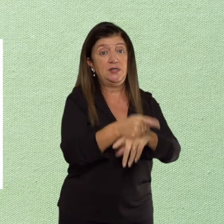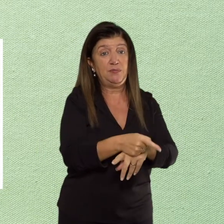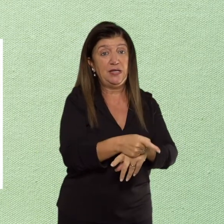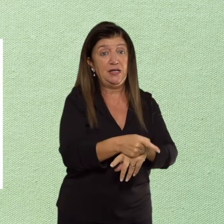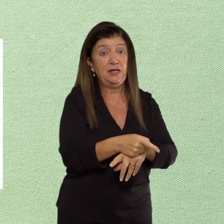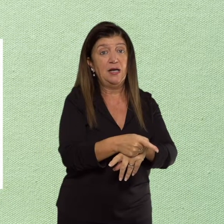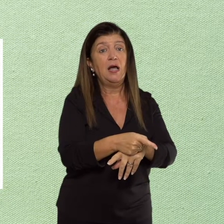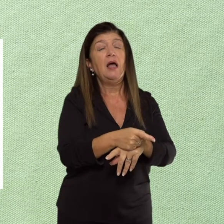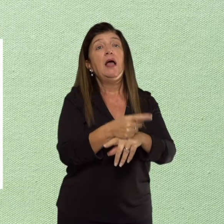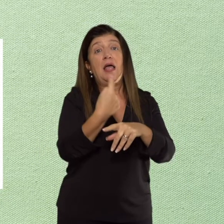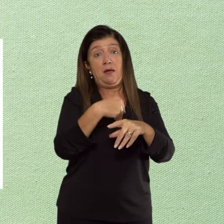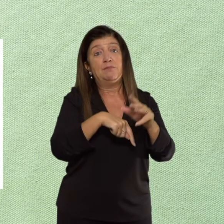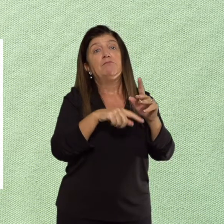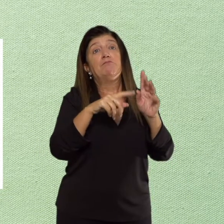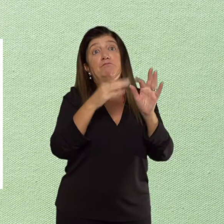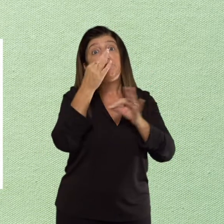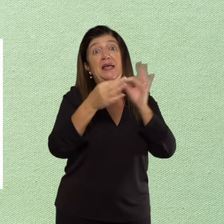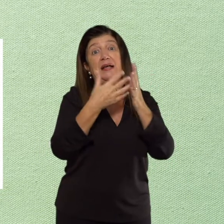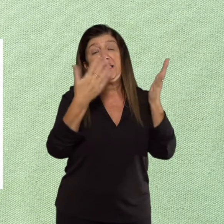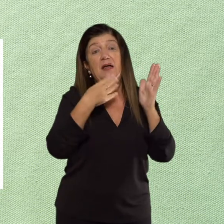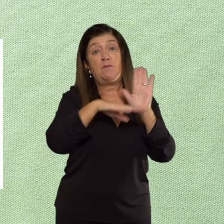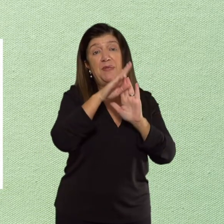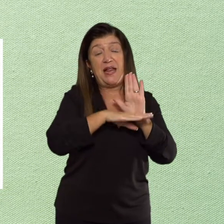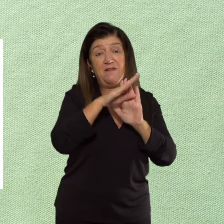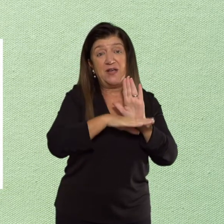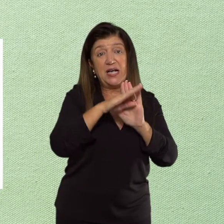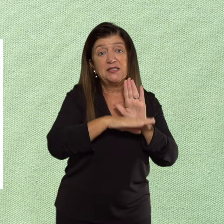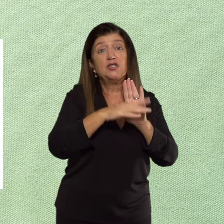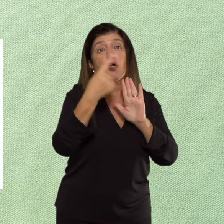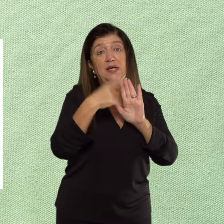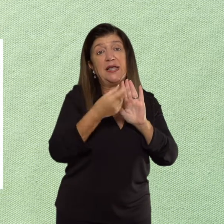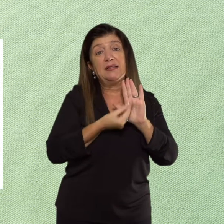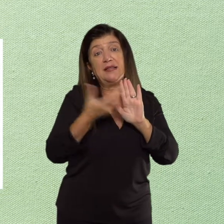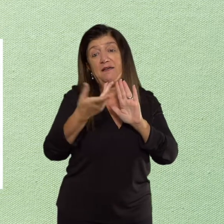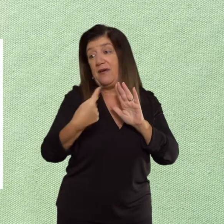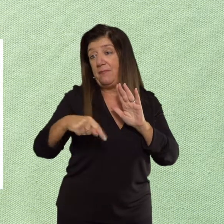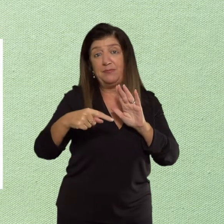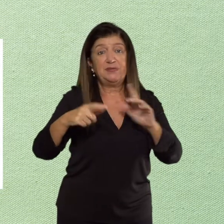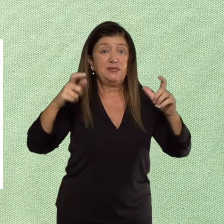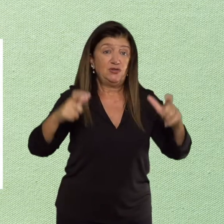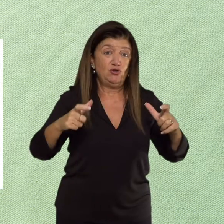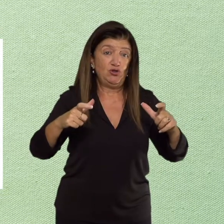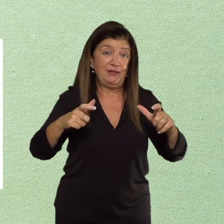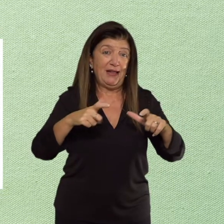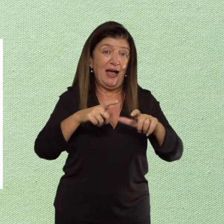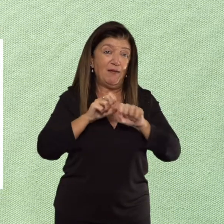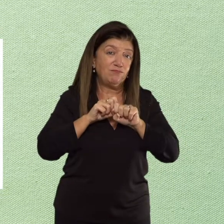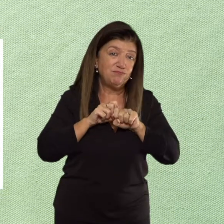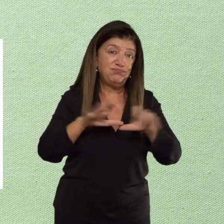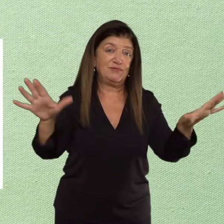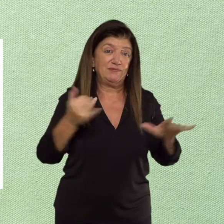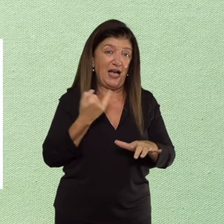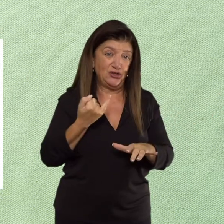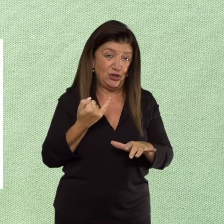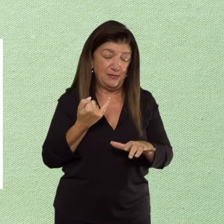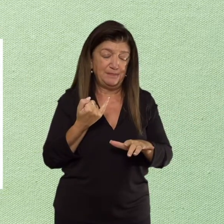nella pianificazione da realizzarsi sul territorio. Certo, ti chiedevo esattamente questo,